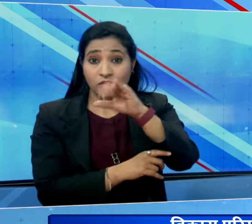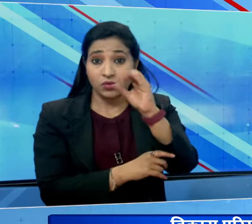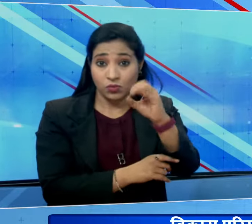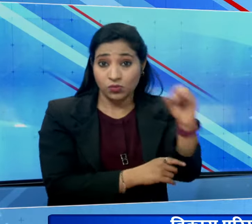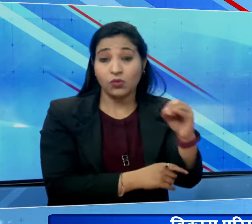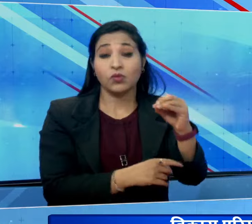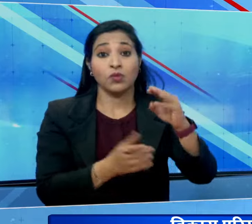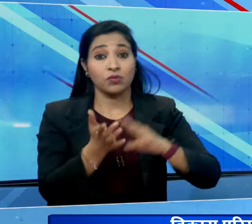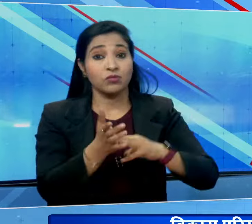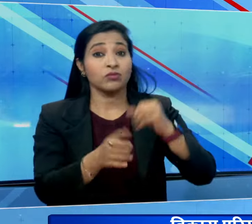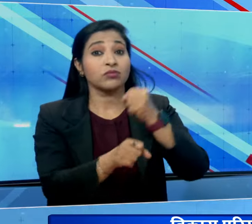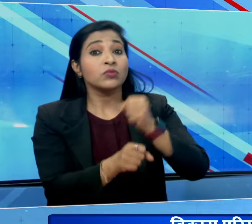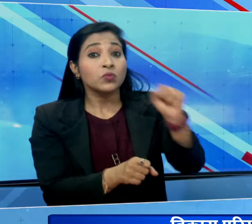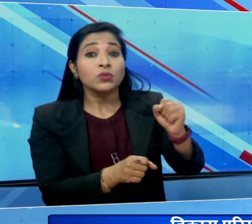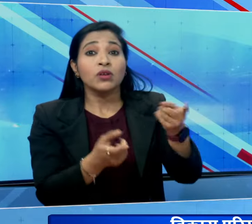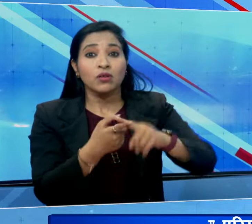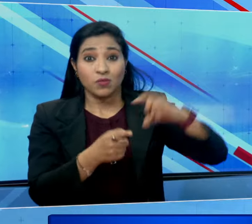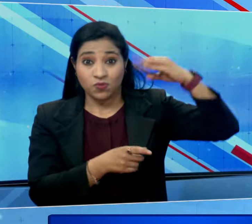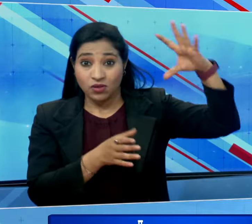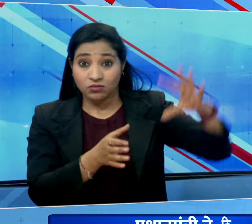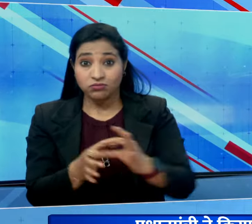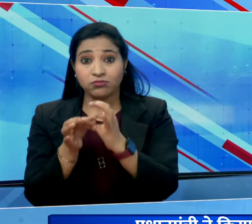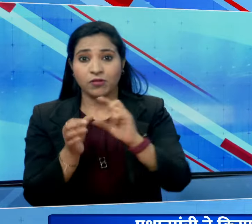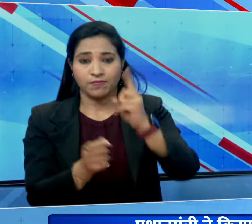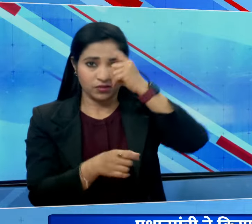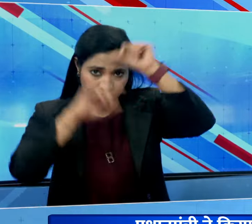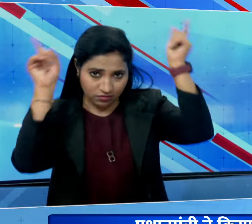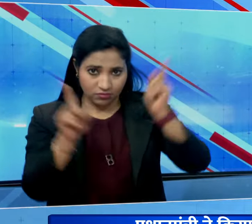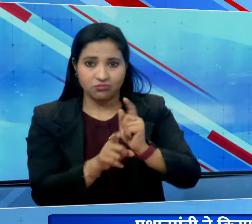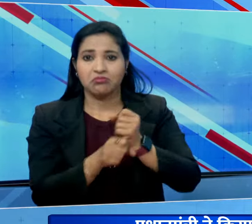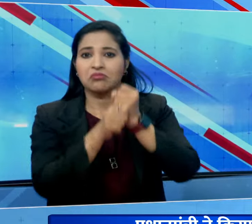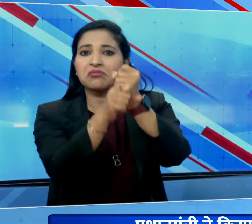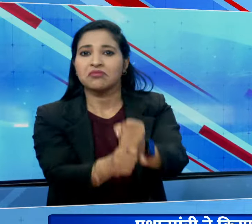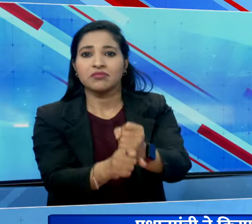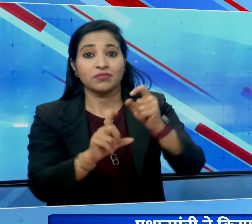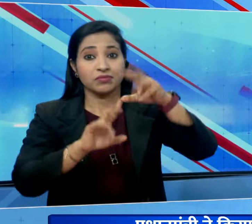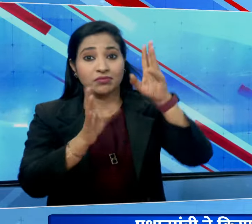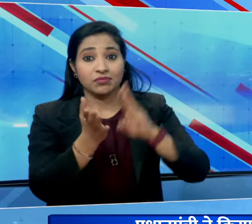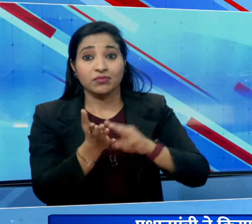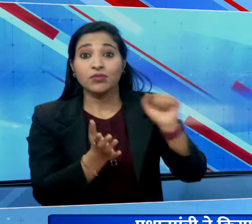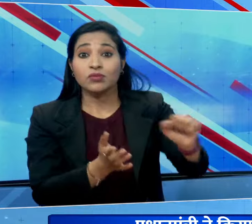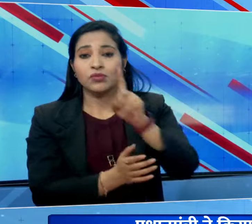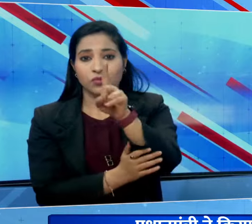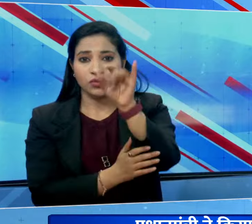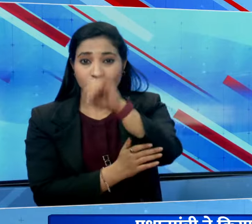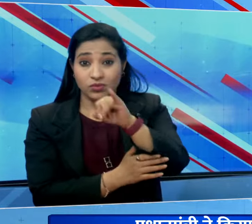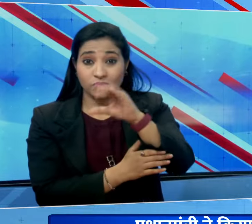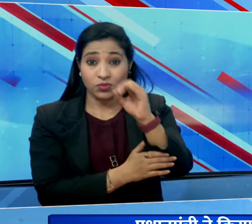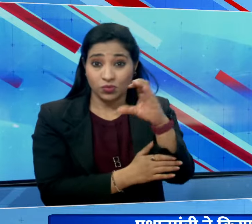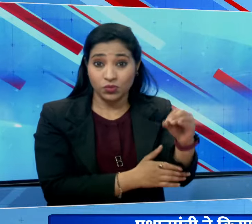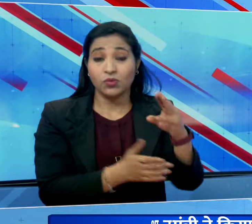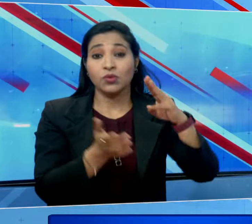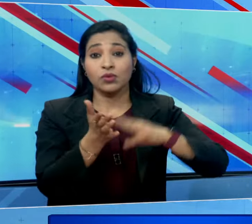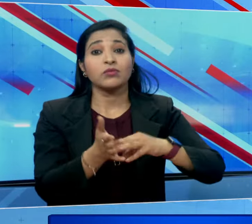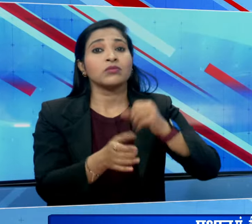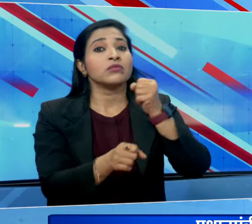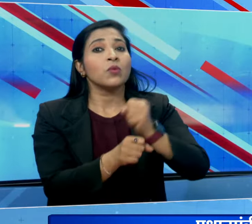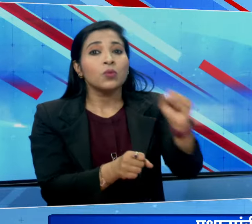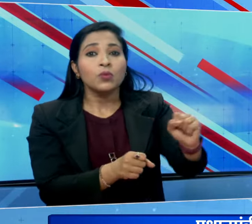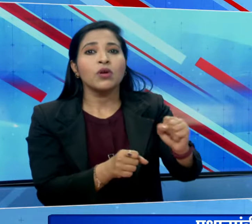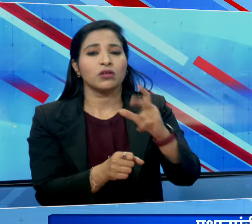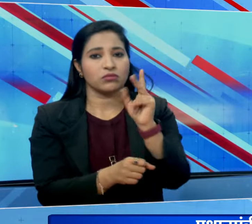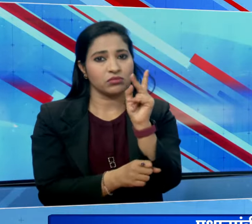थर्मल पावर स्टेशन के पहले चरण को राष्ट्र को समर्पित किया पीएम ने इसके 1600 मेगावाट के दूसरे चरण की आधारशिला